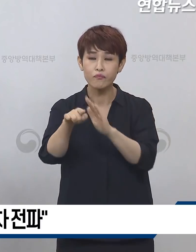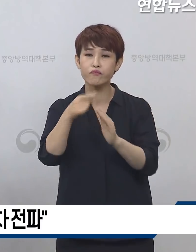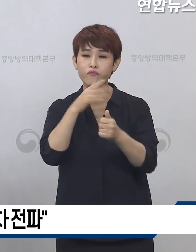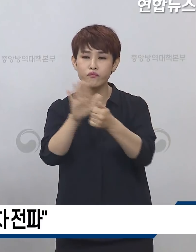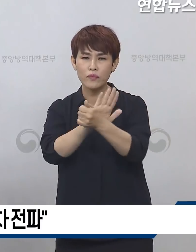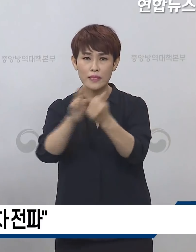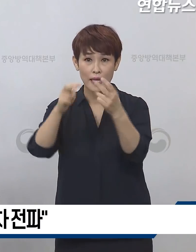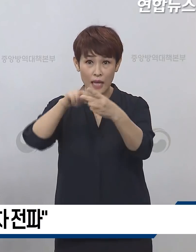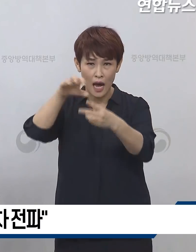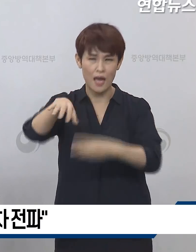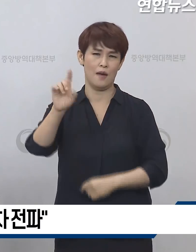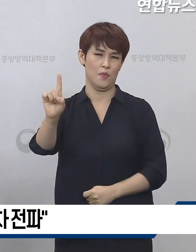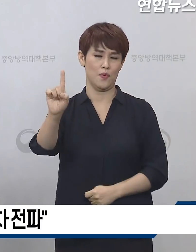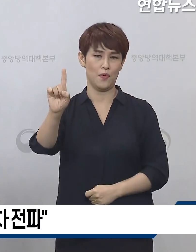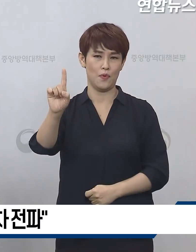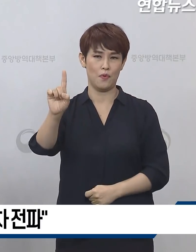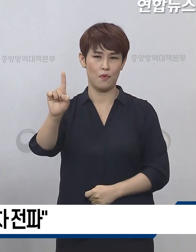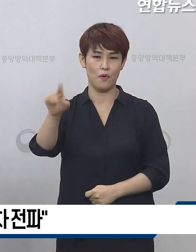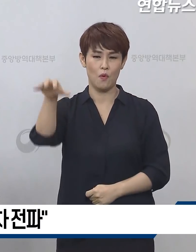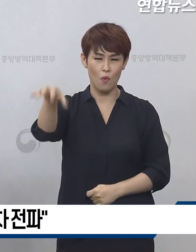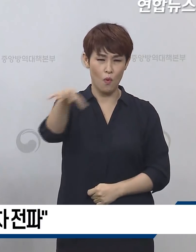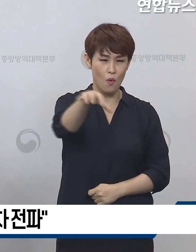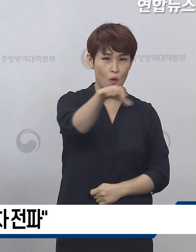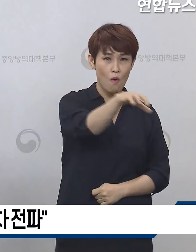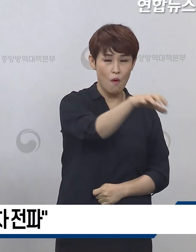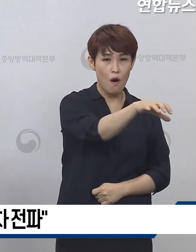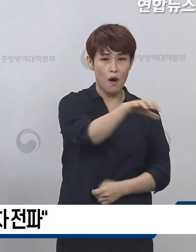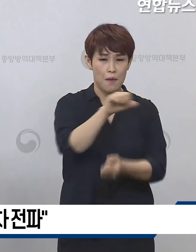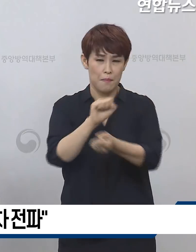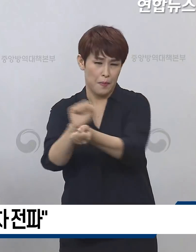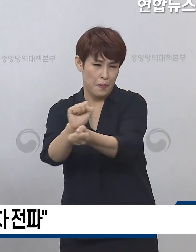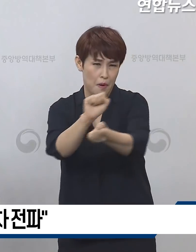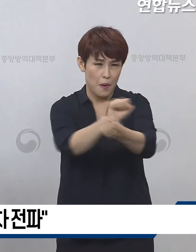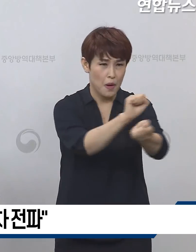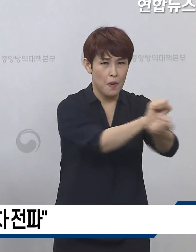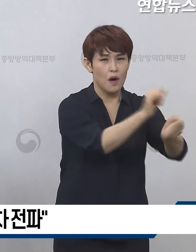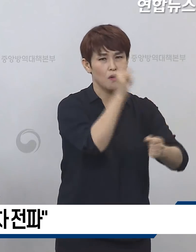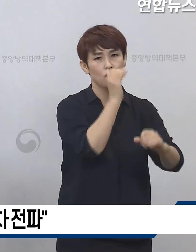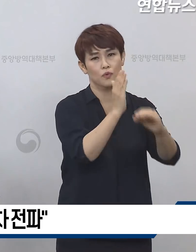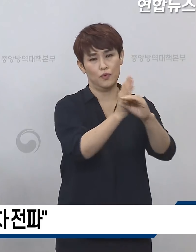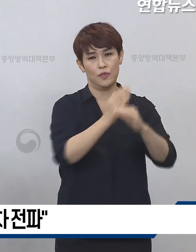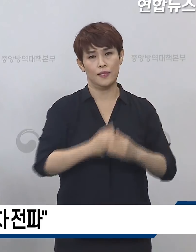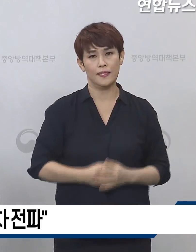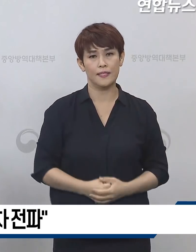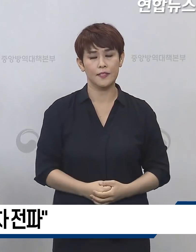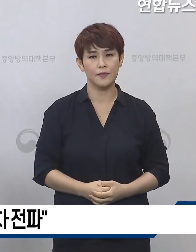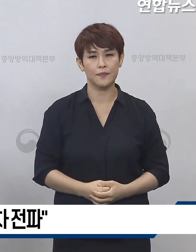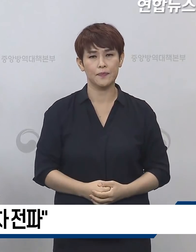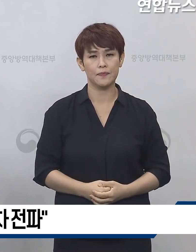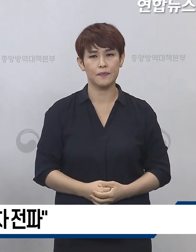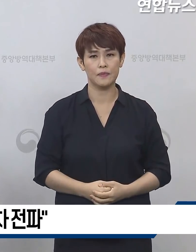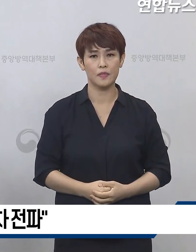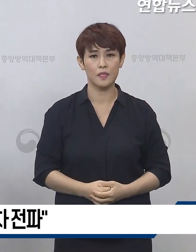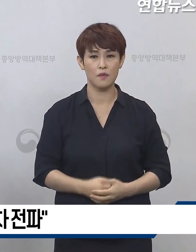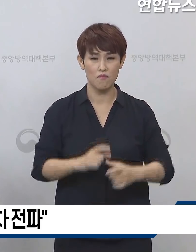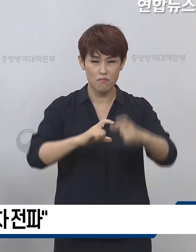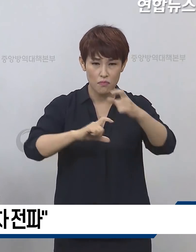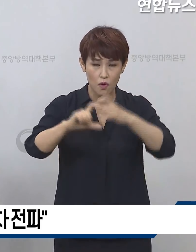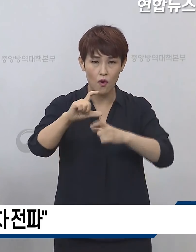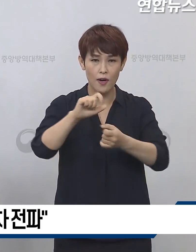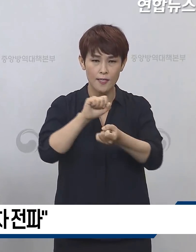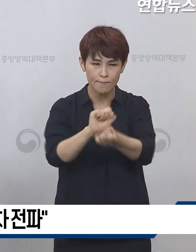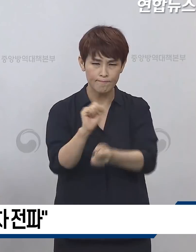요양센터에서 1명 등 다양한 장소로 2차 전파가 이루어졌습니다. 현재 추가적인